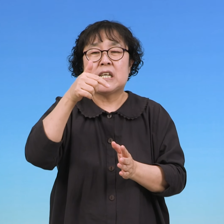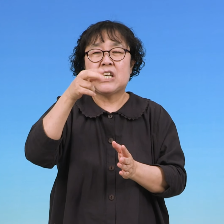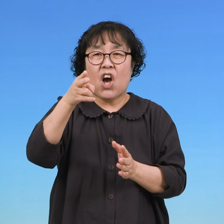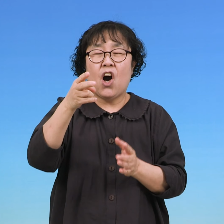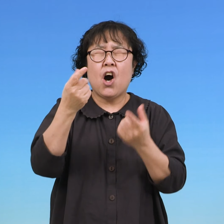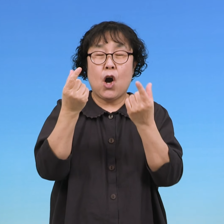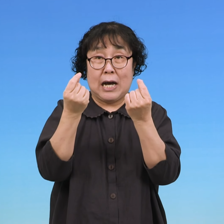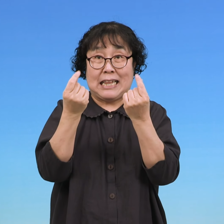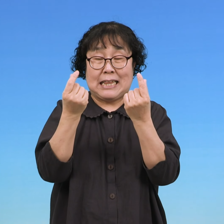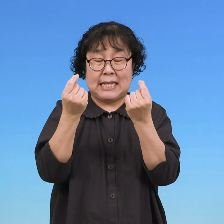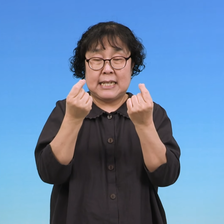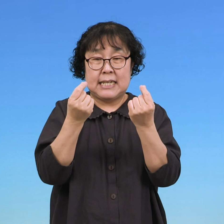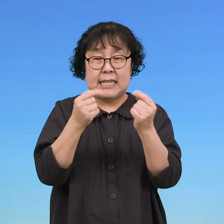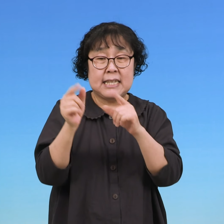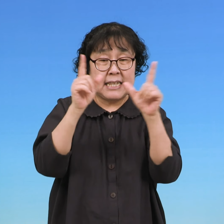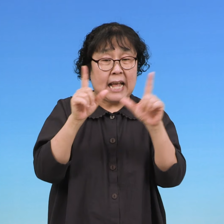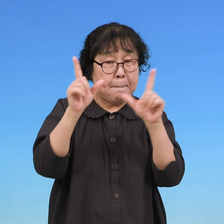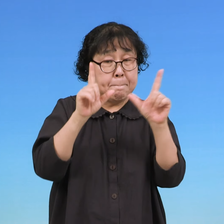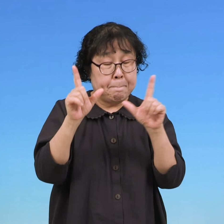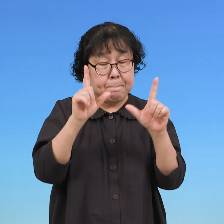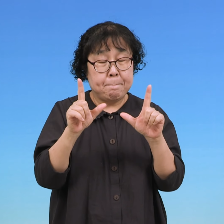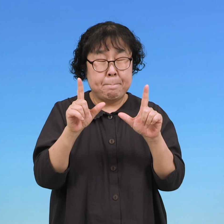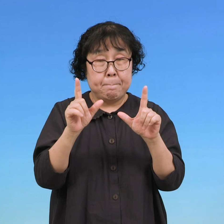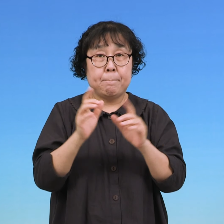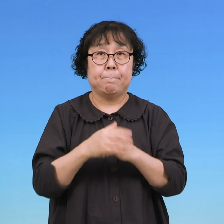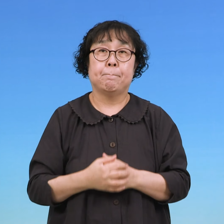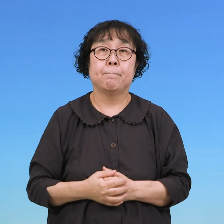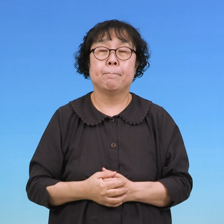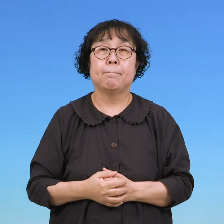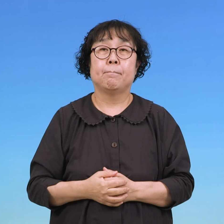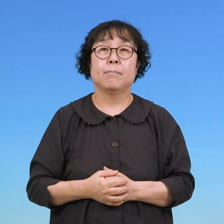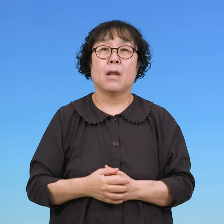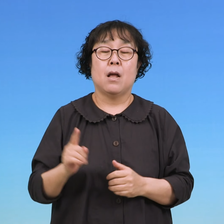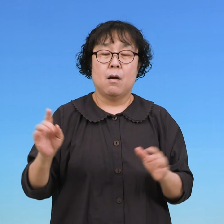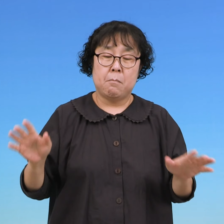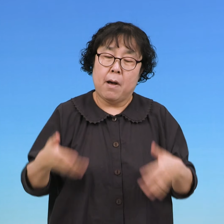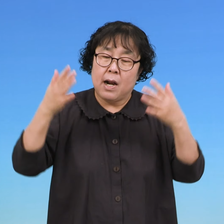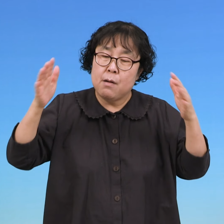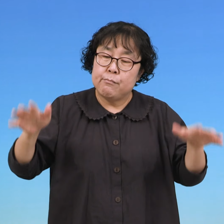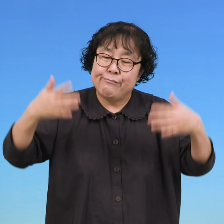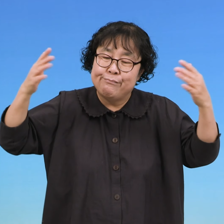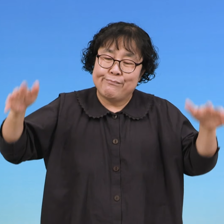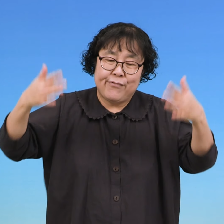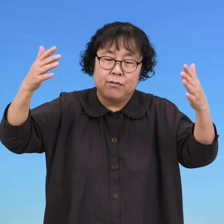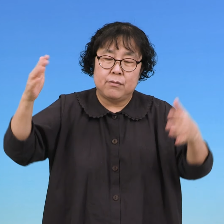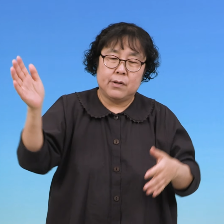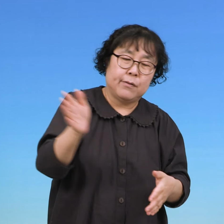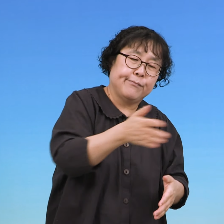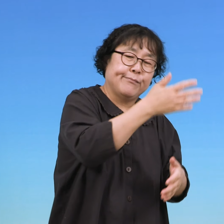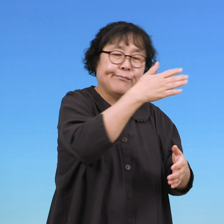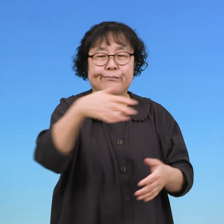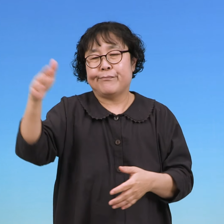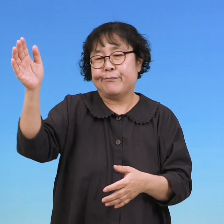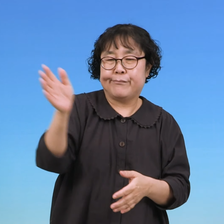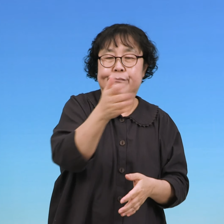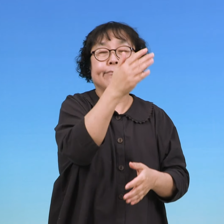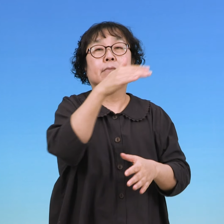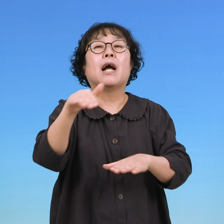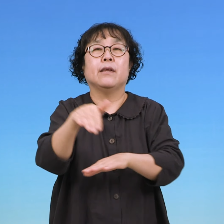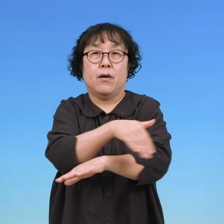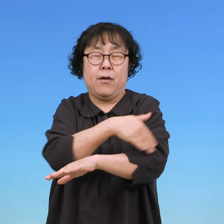그 조그만한 그 겨가 기준이 있습니까? 없습니다 그냥 부는 대로 돌아다니는 거 아닙니까?